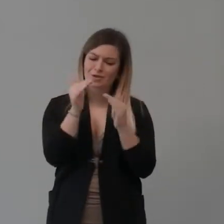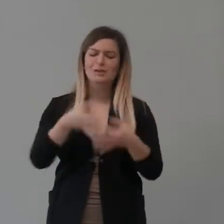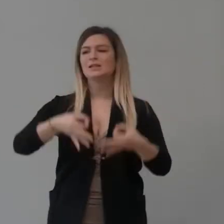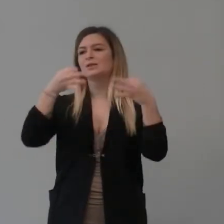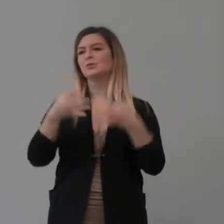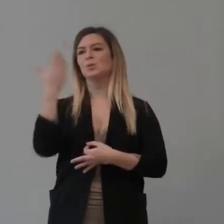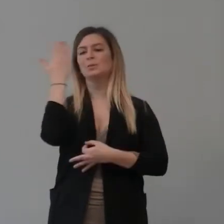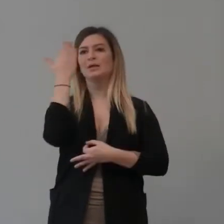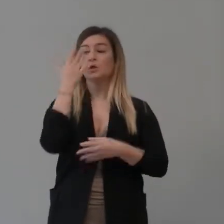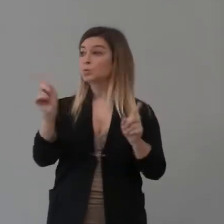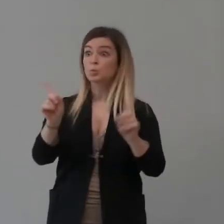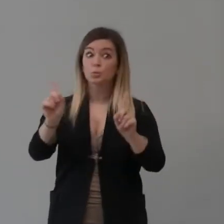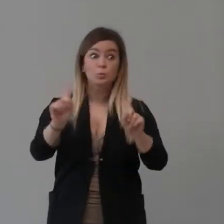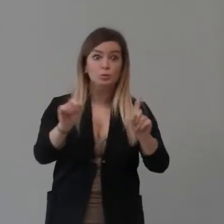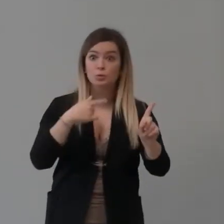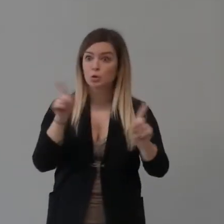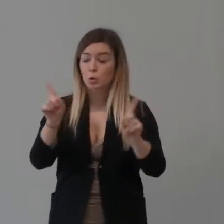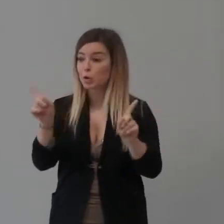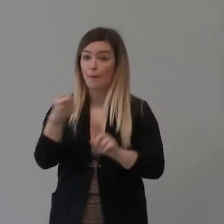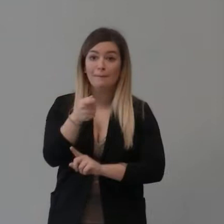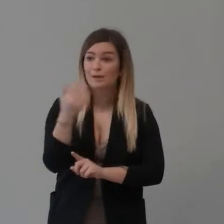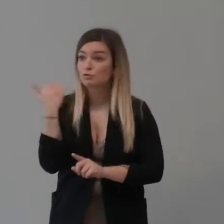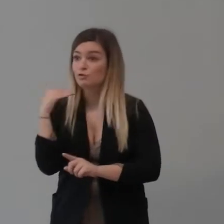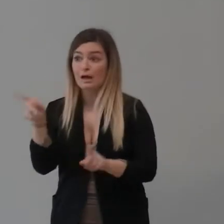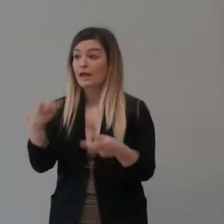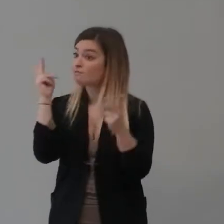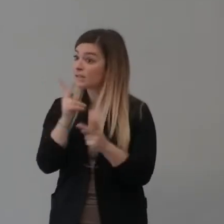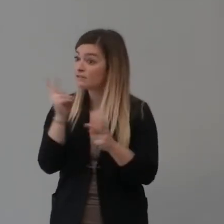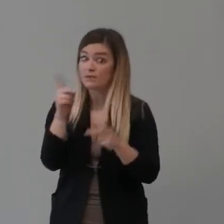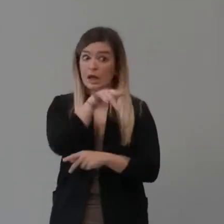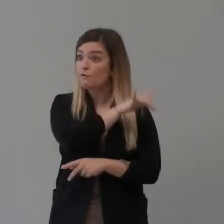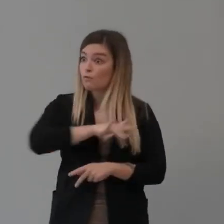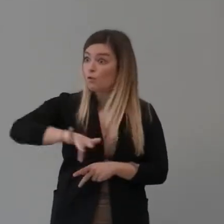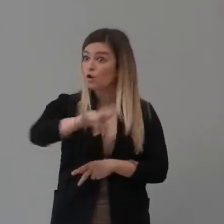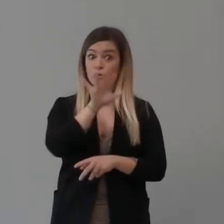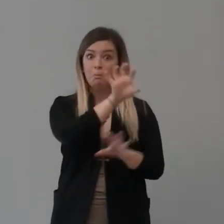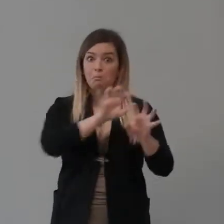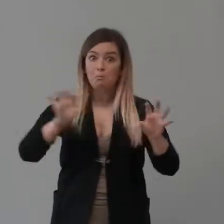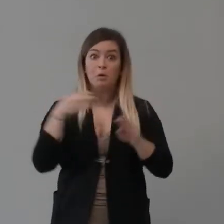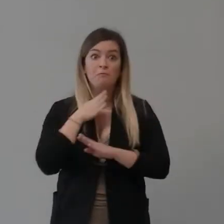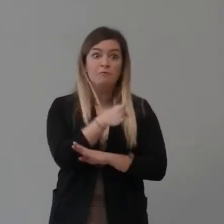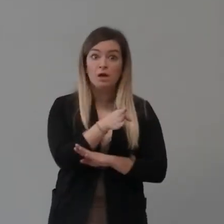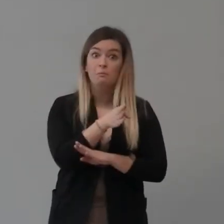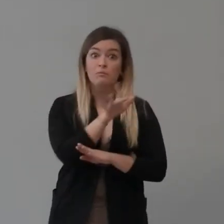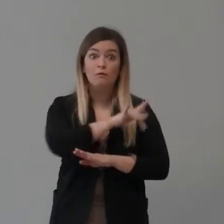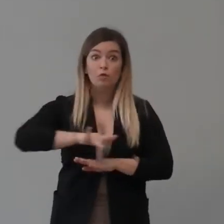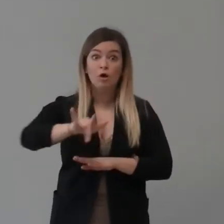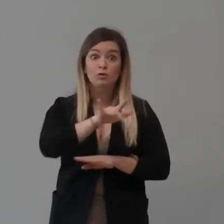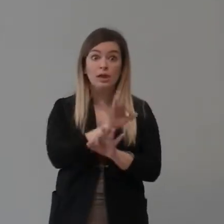sbagliato. No, no, Pietro, no Giovanni, realmente non c'è più, la tomba è quella, ma è